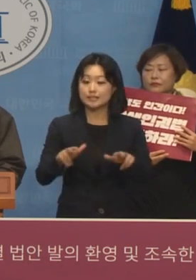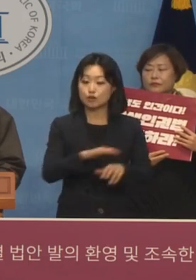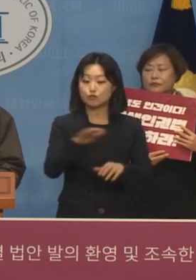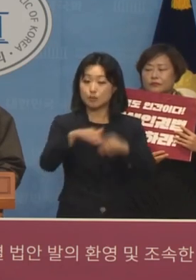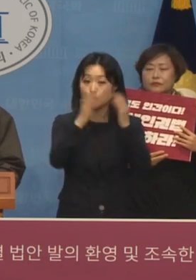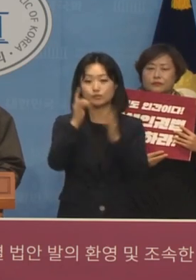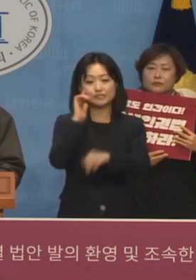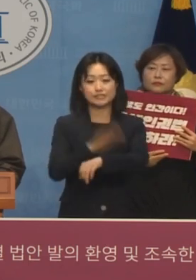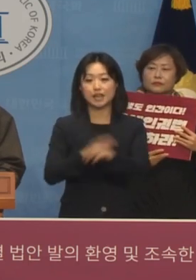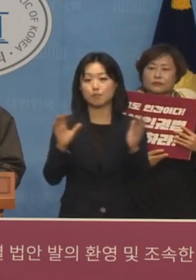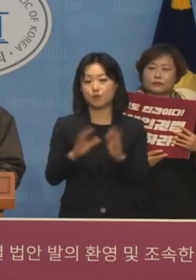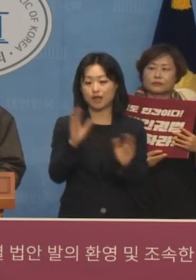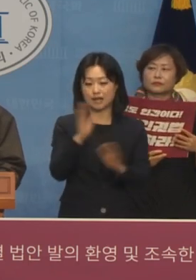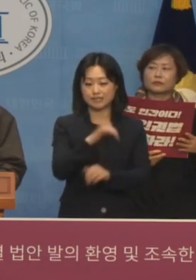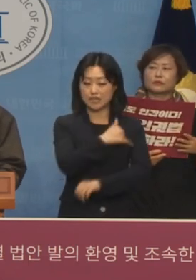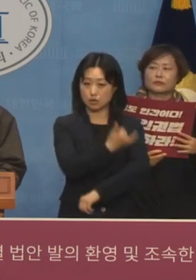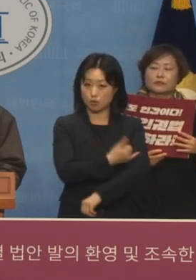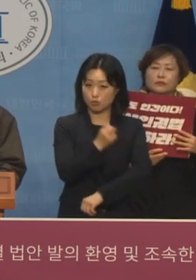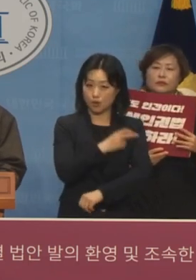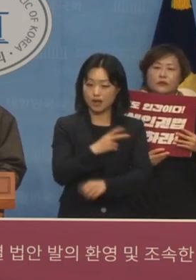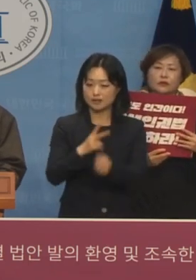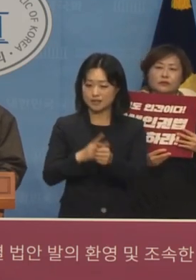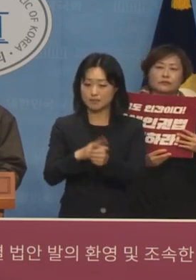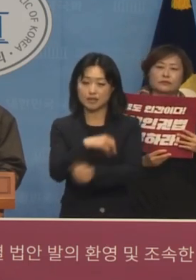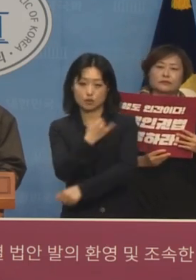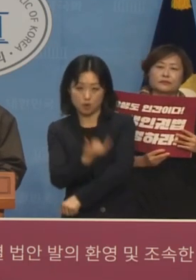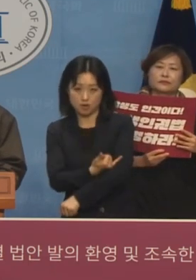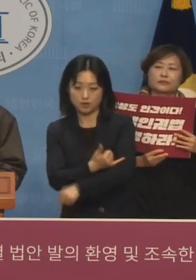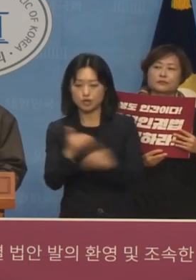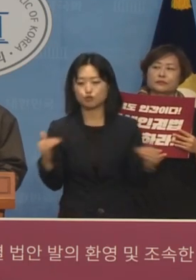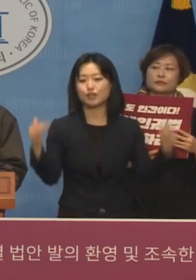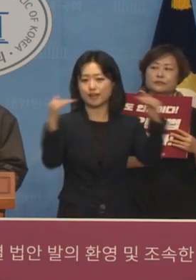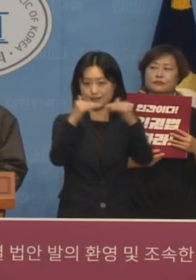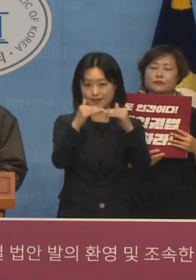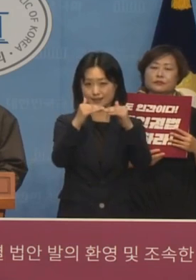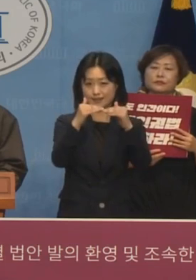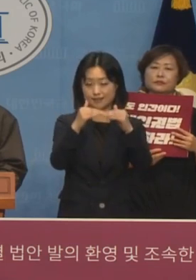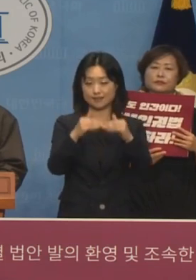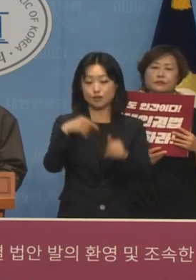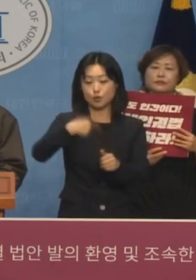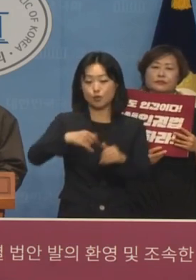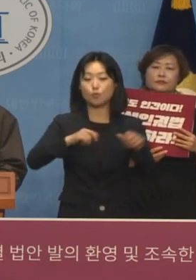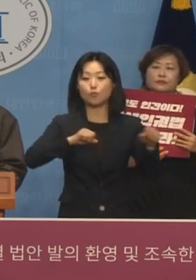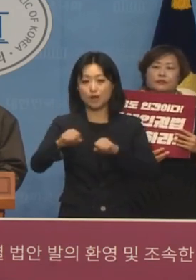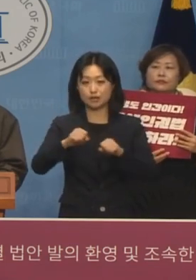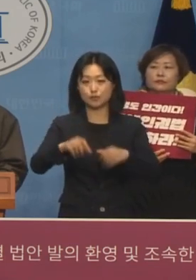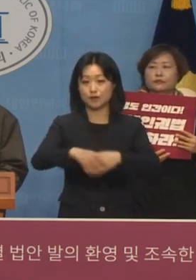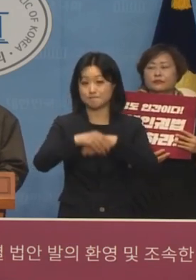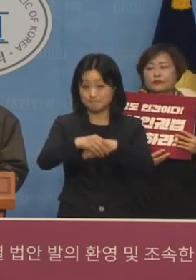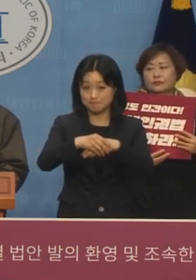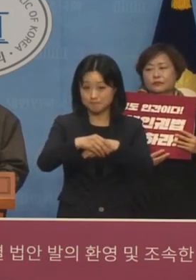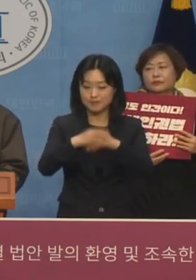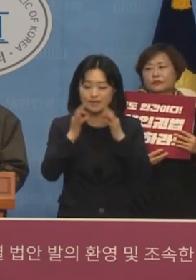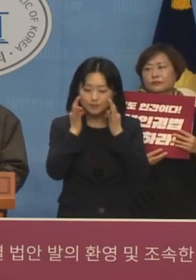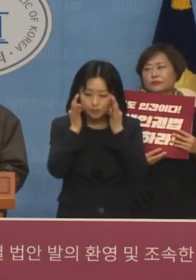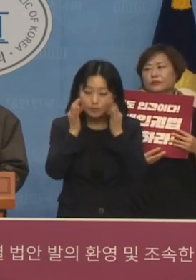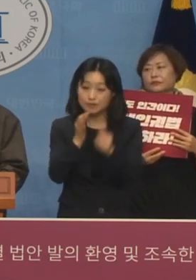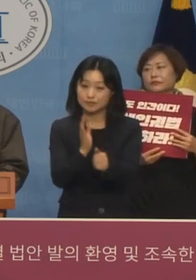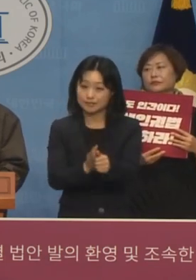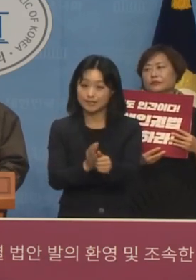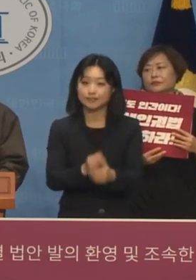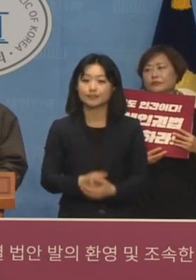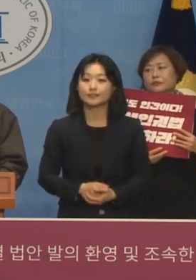모두 지혜를 모아 학생의 인권과 교사의 인권이 균형 있게 실현되는 교육 환경을 만들어갈 수 있도록 손을 맞잡고 노력해 나가야 할